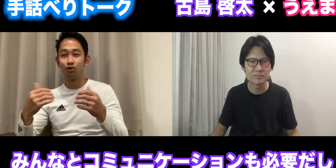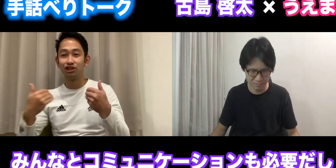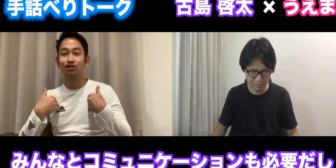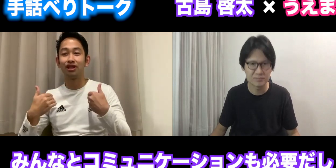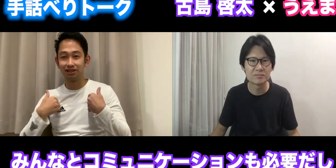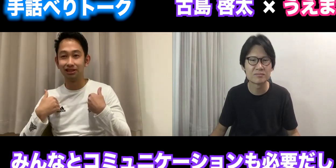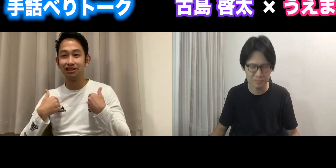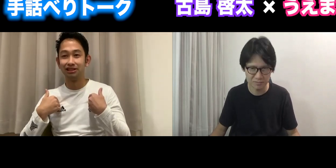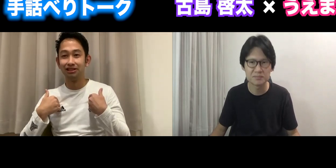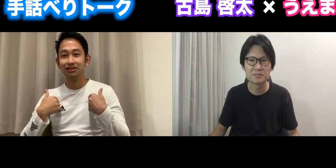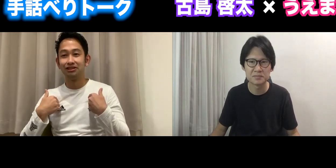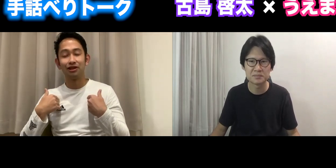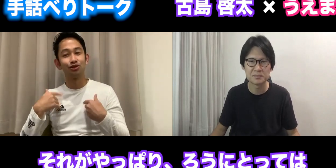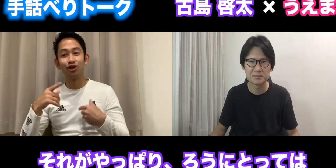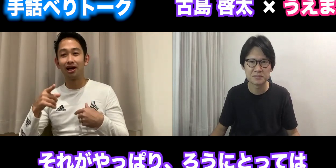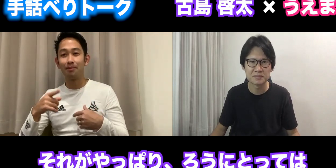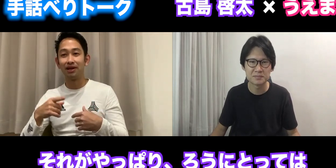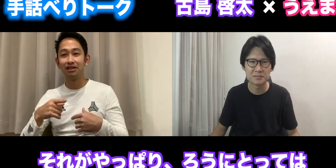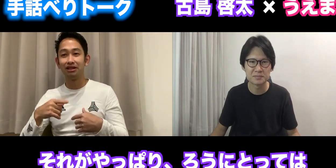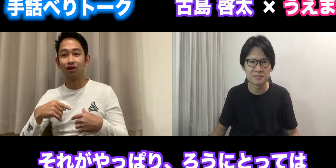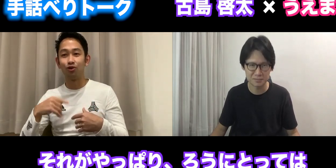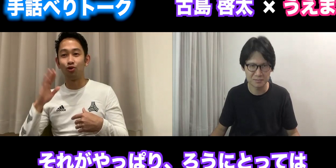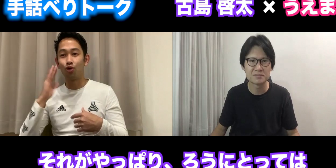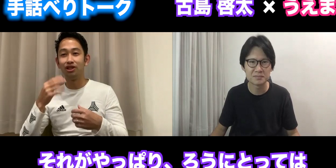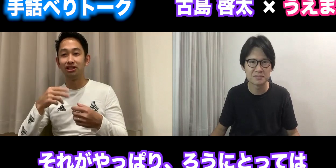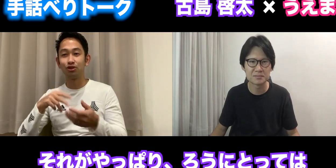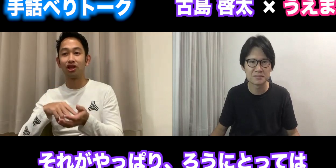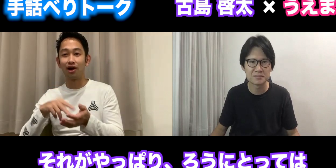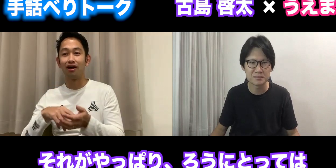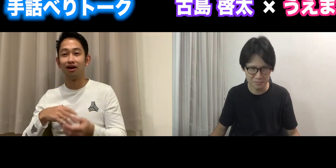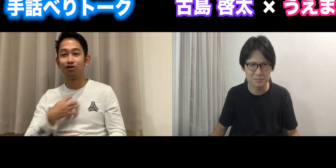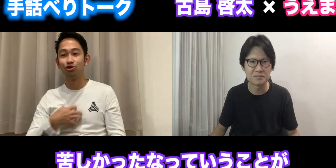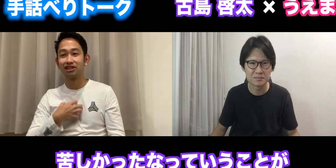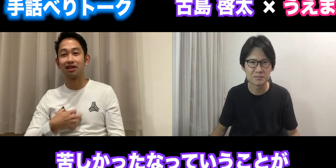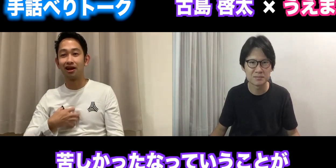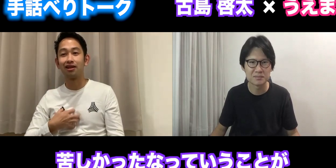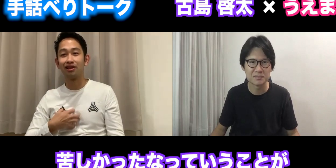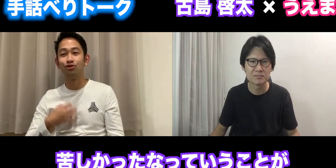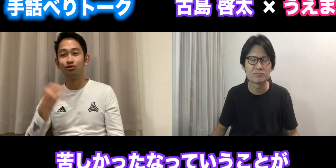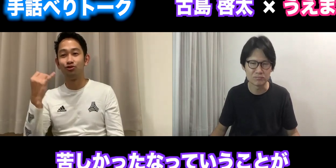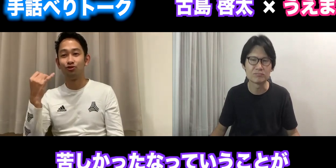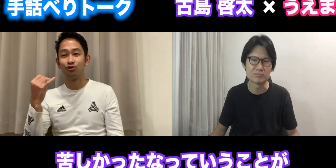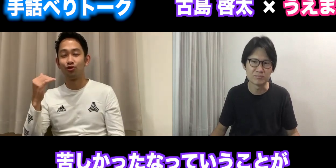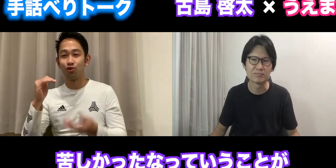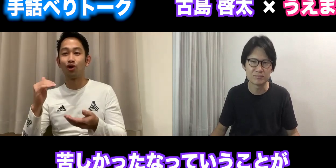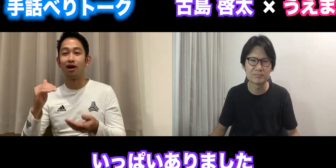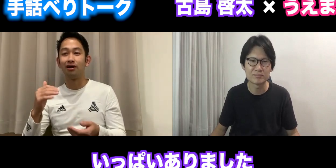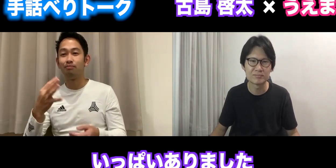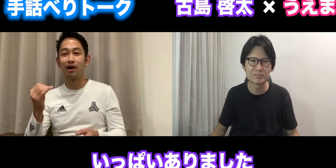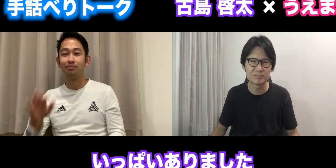必要なしそれがやっぱりローにとっては苦しかったなぁということが張ります